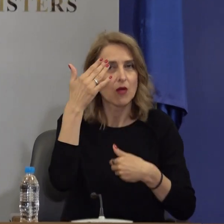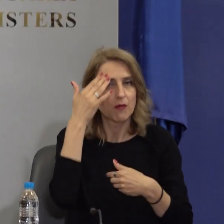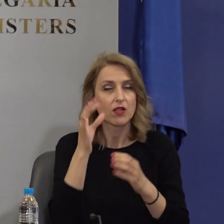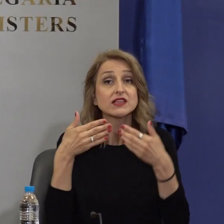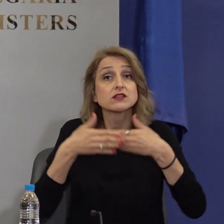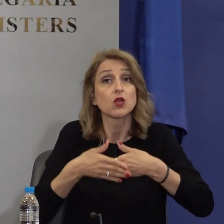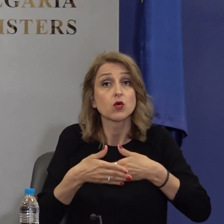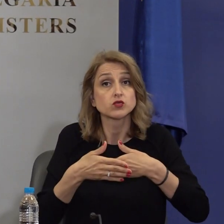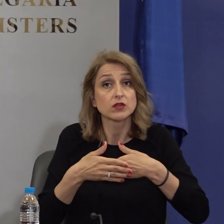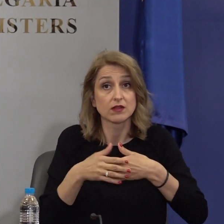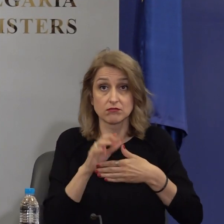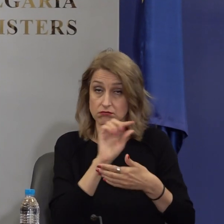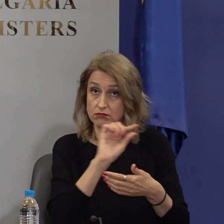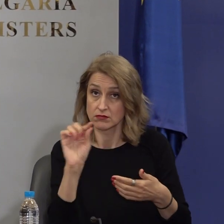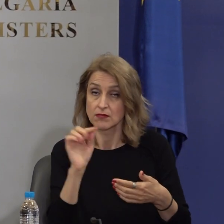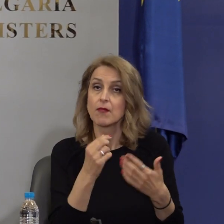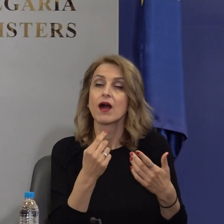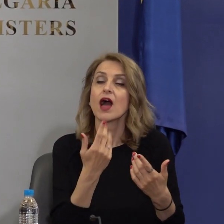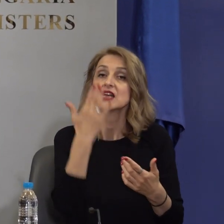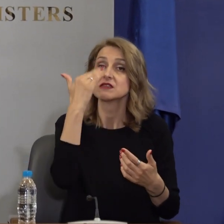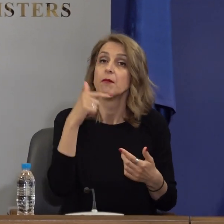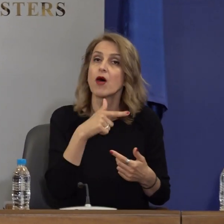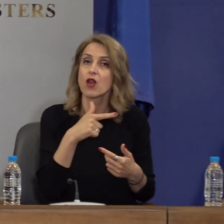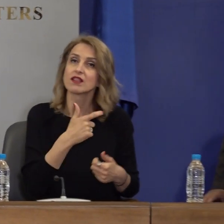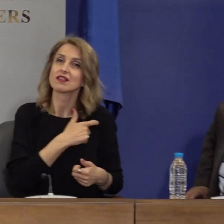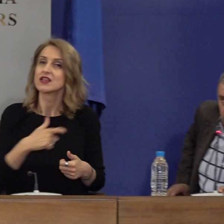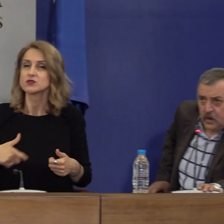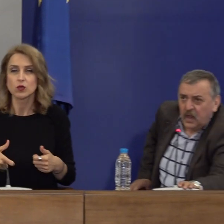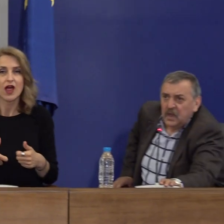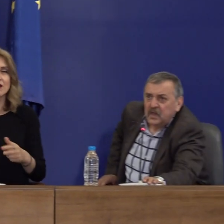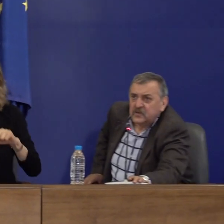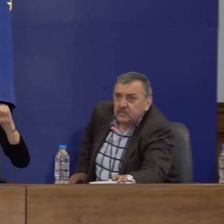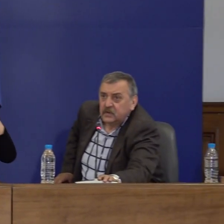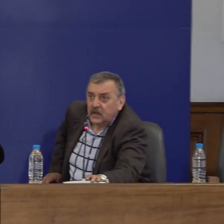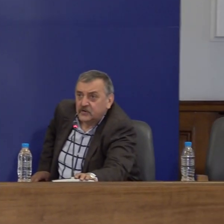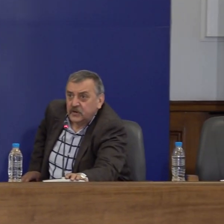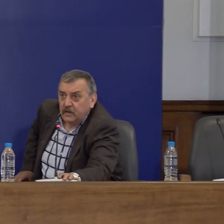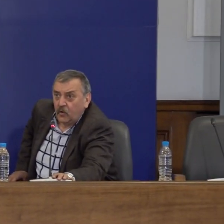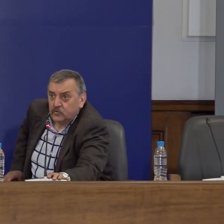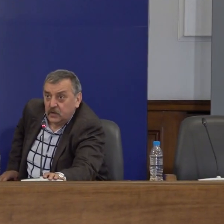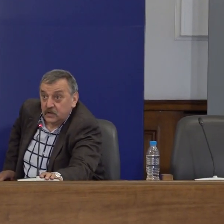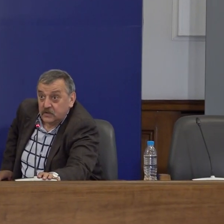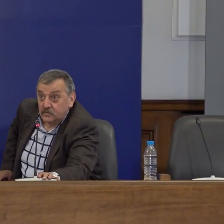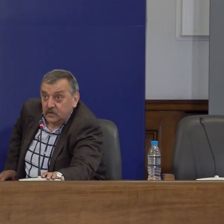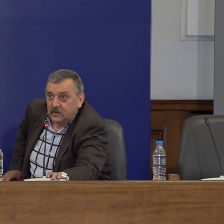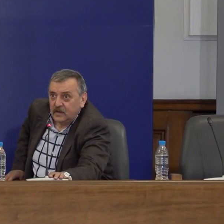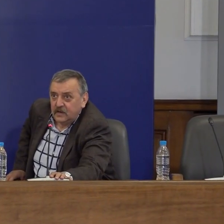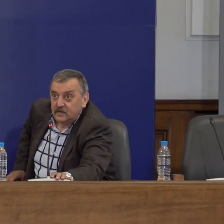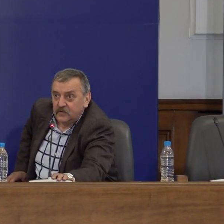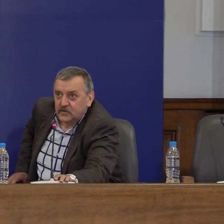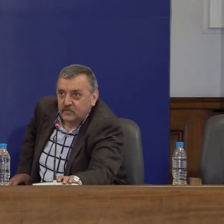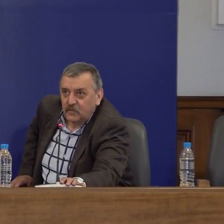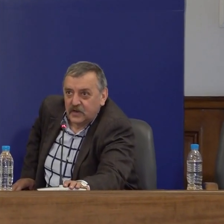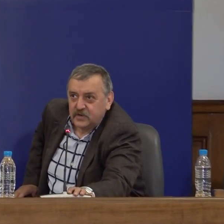за материалите от Смолян в Националната референтна лаборатория и ще бъдат качени още днеска сутринта